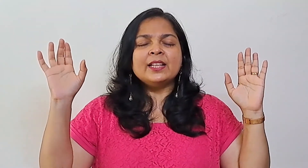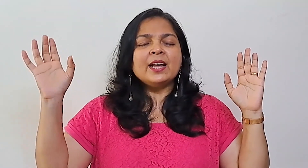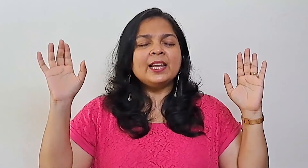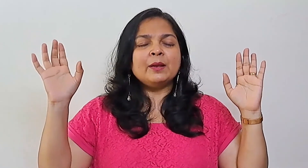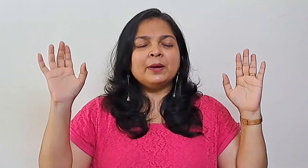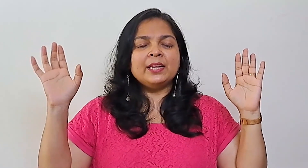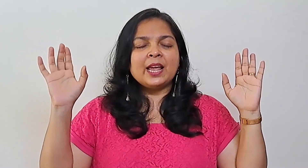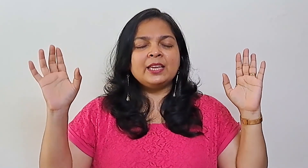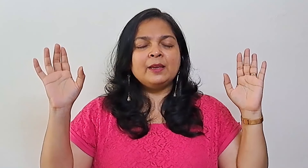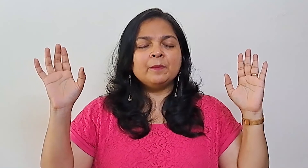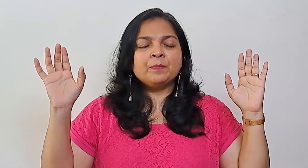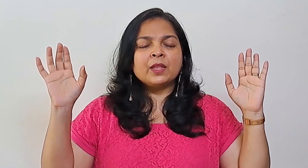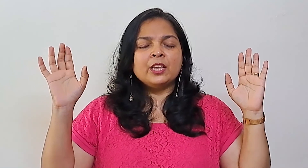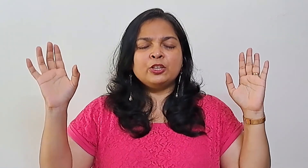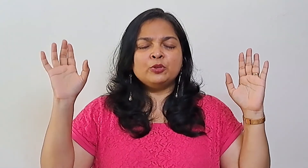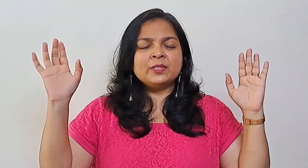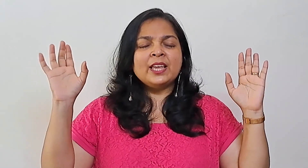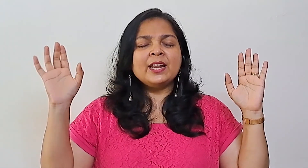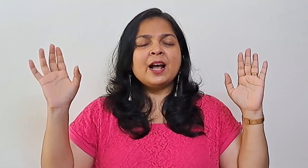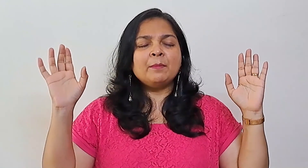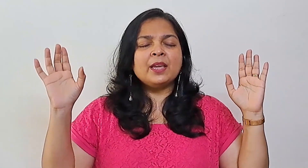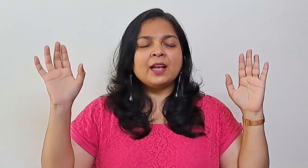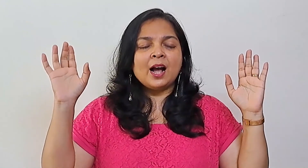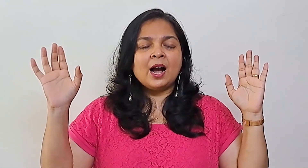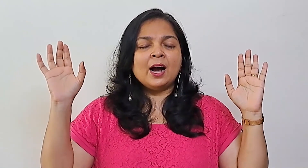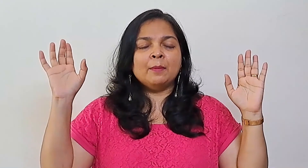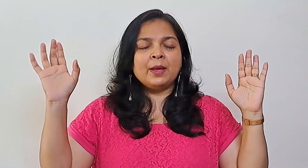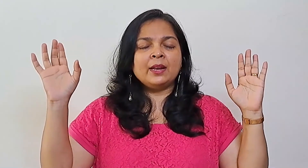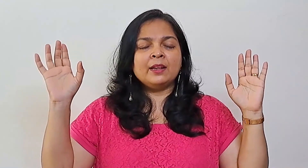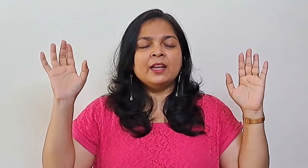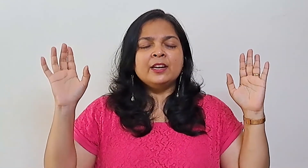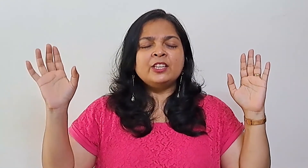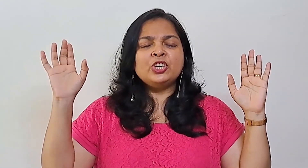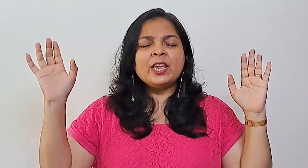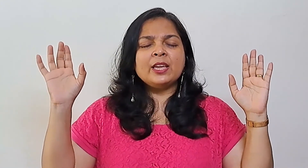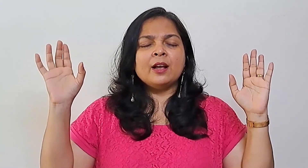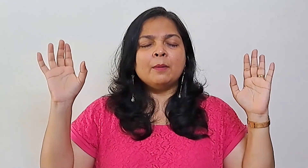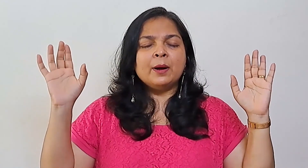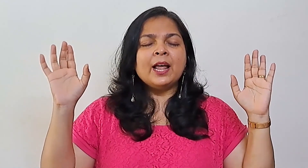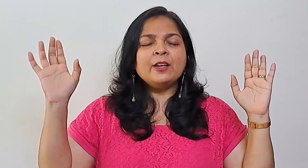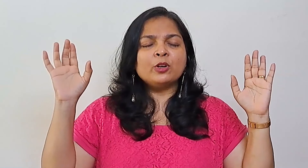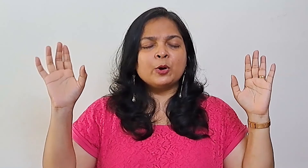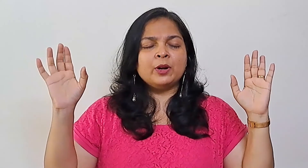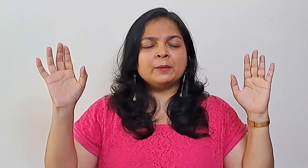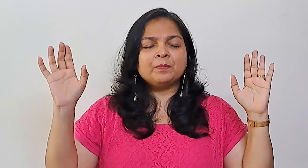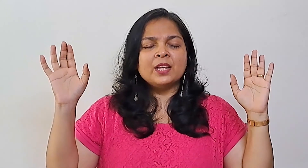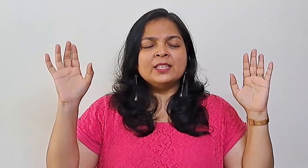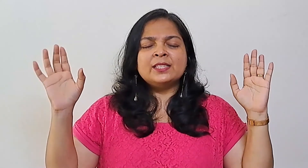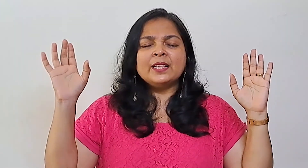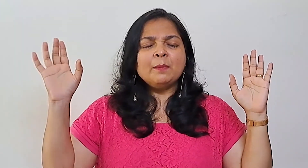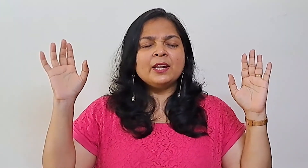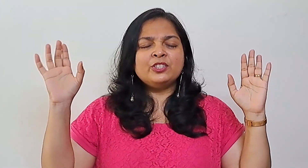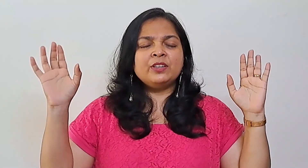ਸਦਾ ਦੇ ਲਈ ਬਣੀ ਰਹੇਗੀ, ਯੀਸ਼ੂ ਮਸੀਹ ਦੇ ਨਾਮ ਦੇ ਵਿੱਚ, ਆਮੇਨ। ਨਿਸ਼ਚੈ ਹੀ ਭਲਾਈ ਅਤੇ